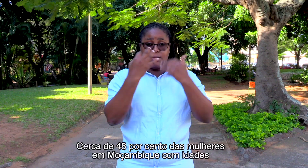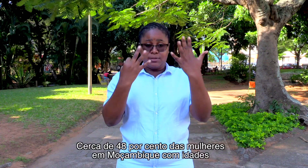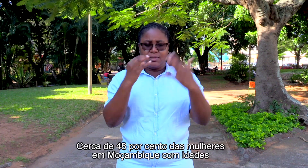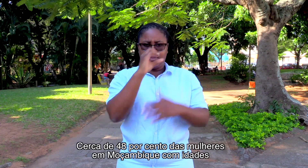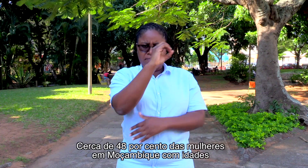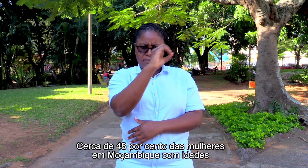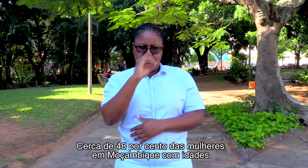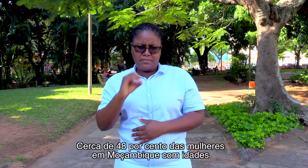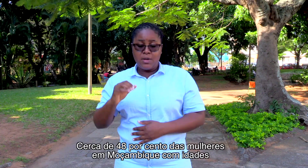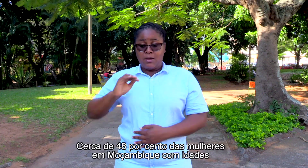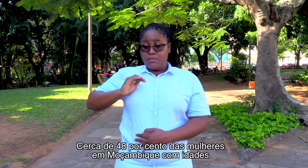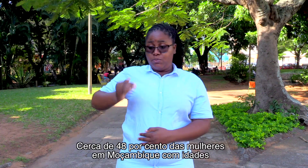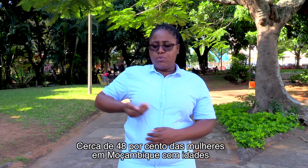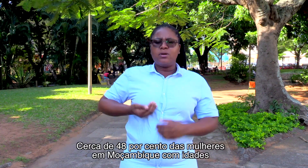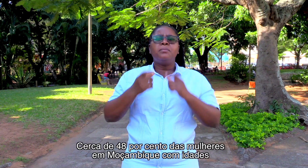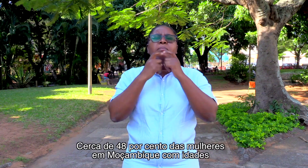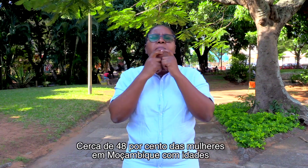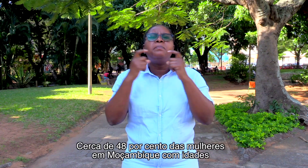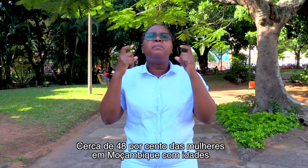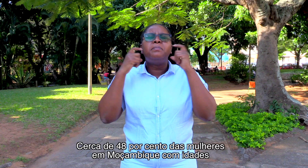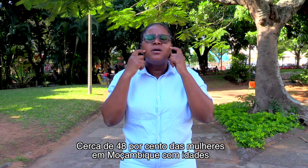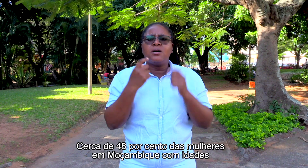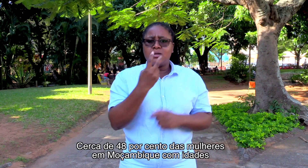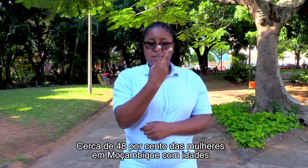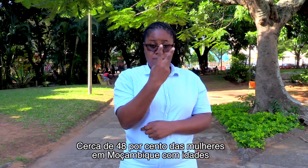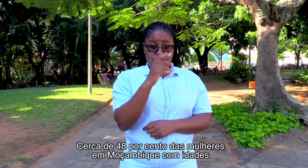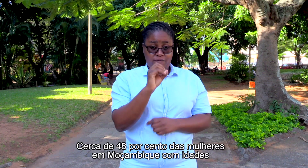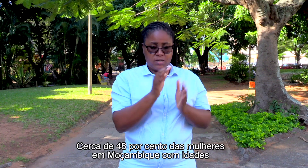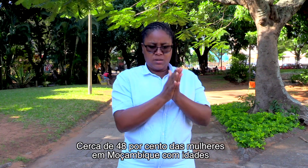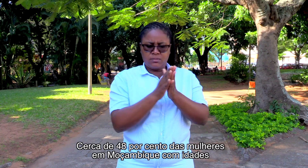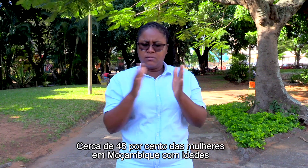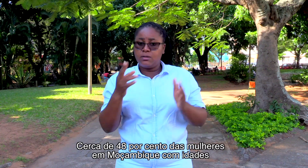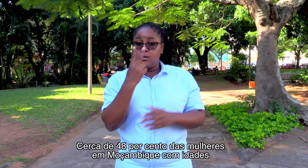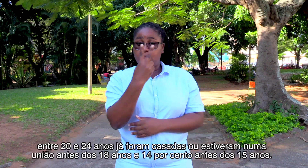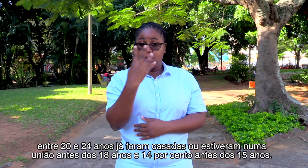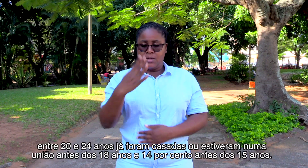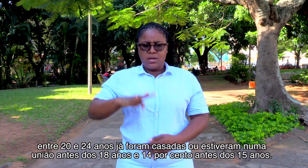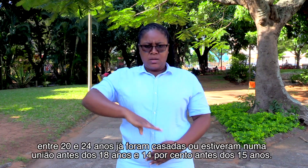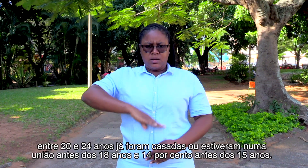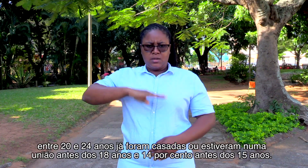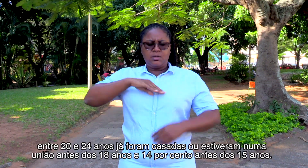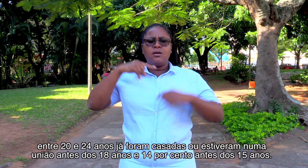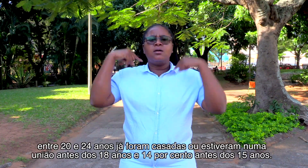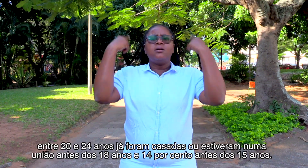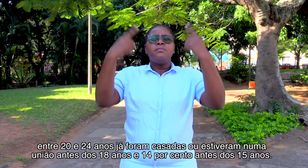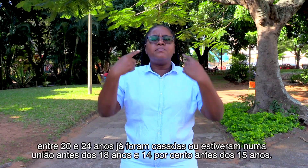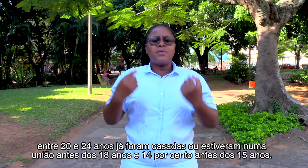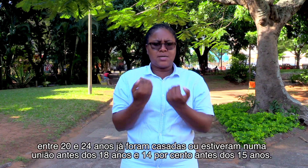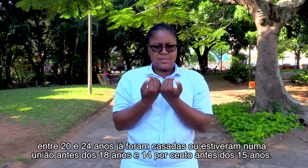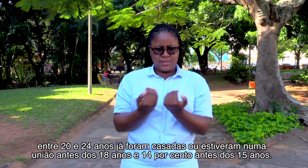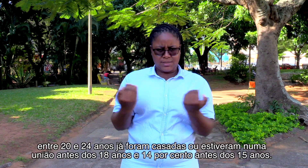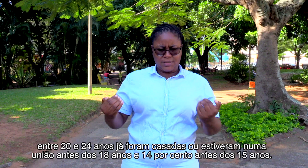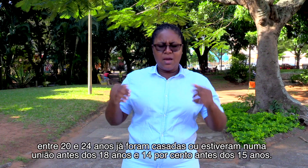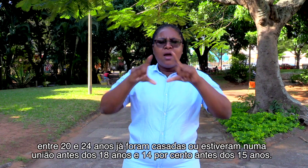Austral. Cerca de 48% das mulheres em Moçambique com idades entre 20 e 24 anos